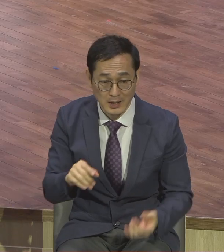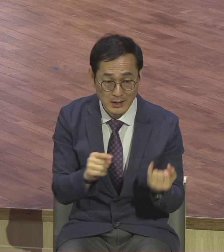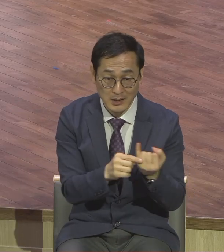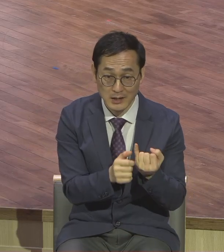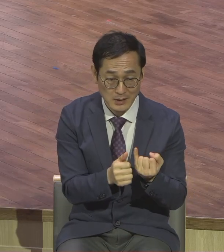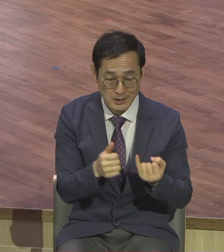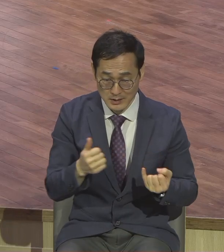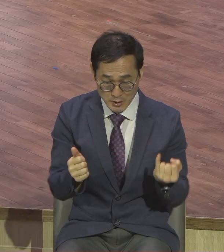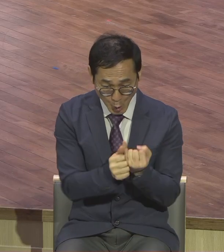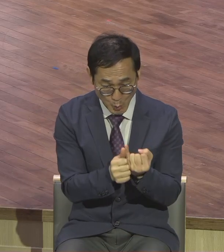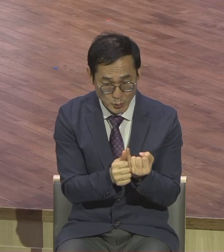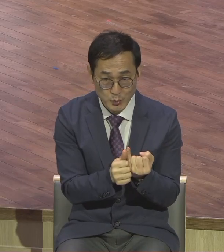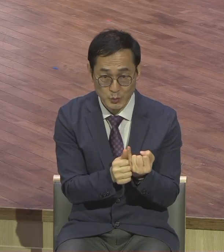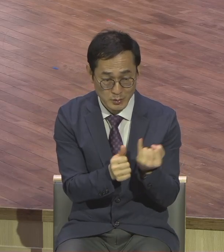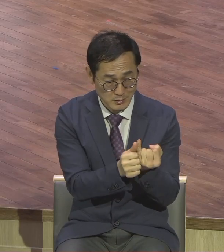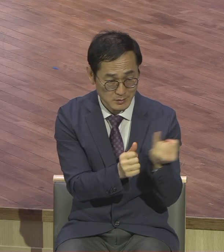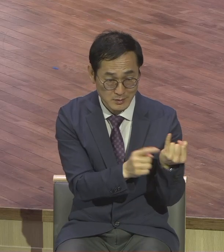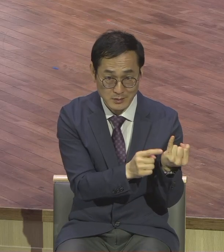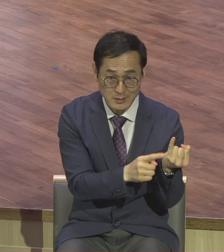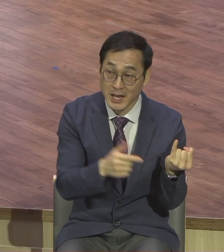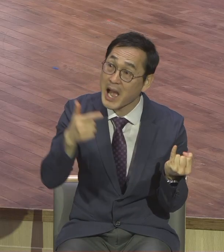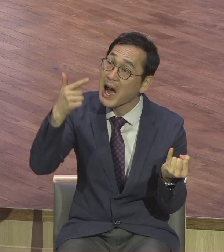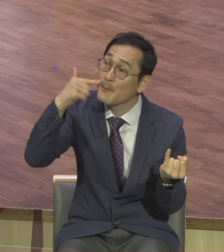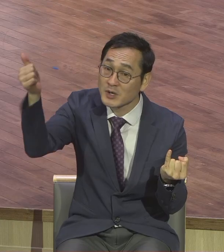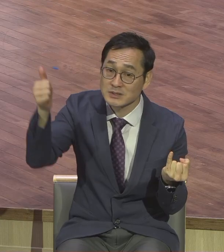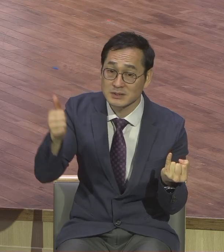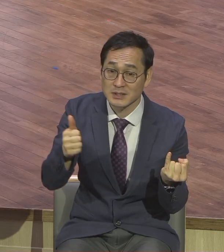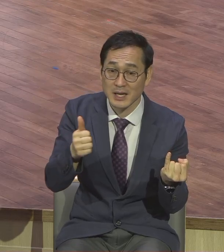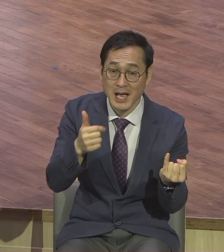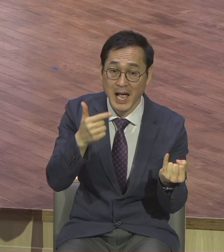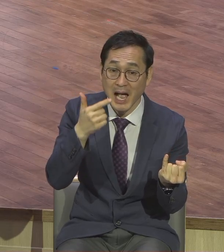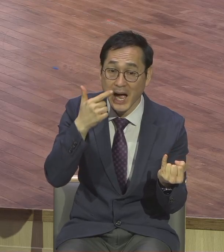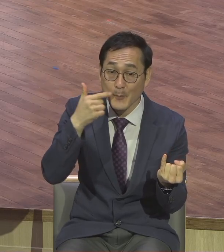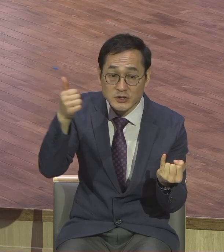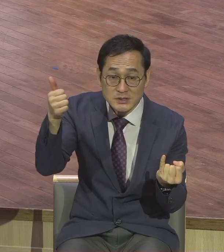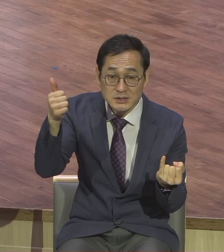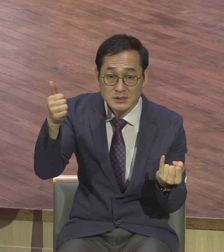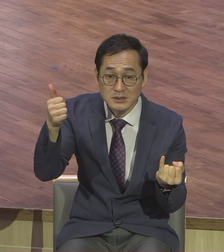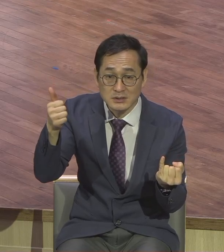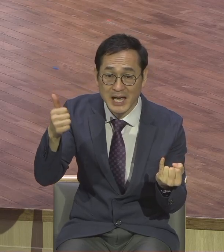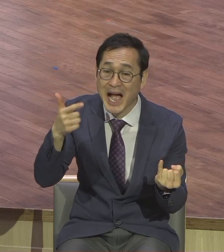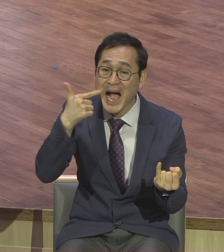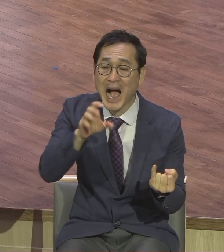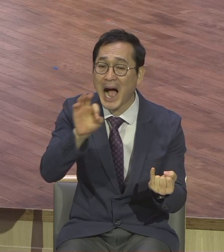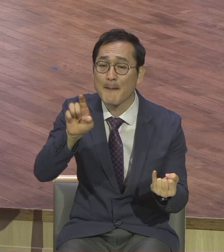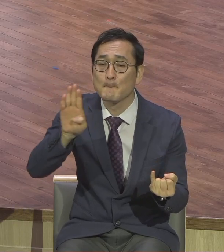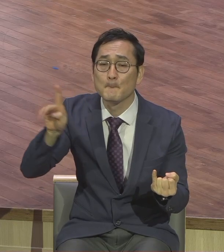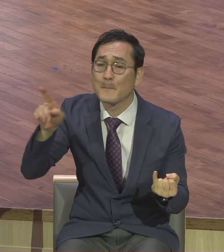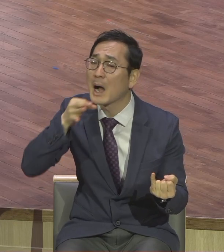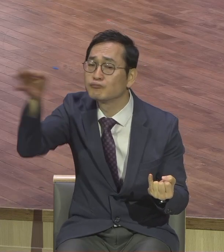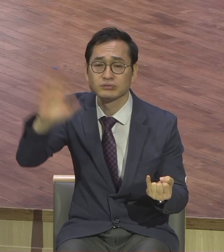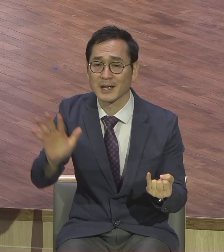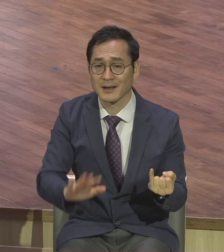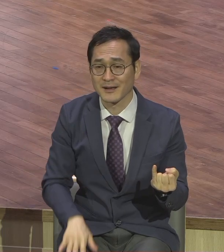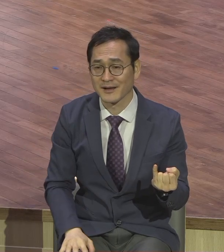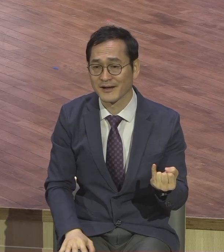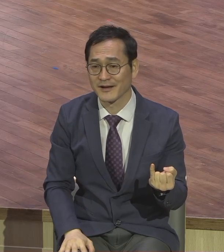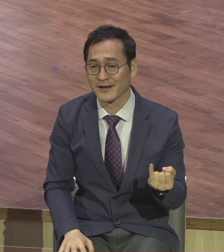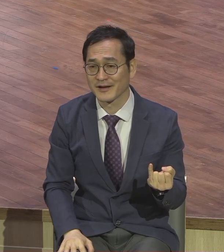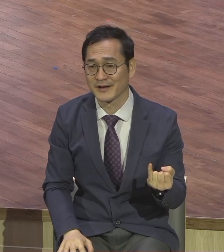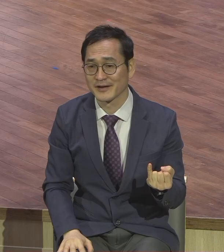어렵죠. 사위는 뭐라 그래요? 아버님 그러죠. 며느리도 어머님 이러지요.